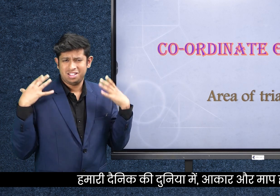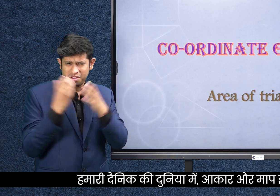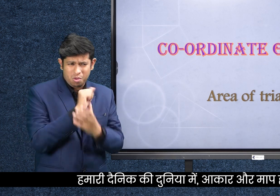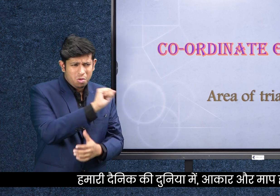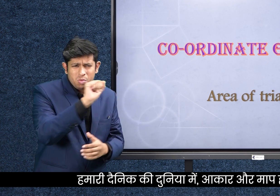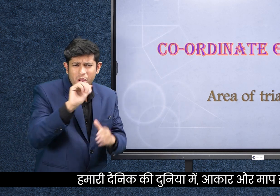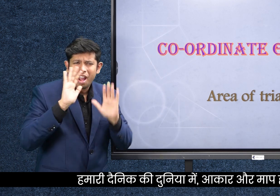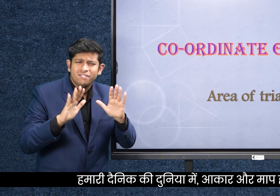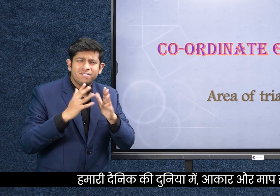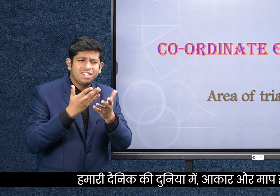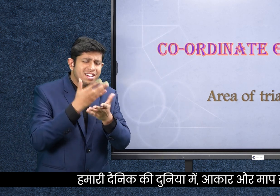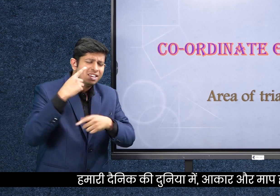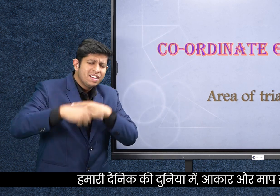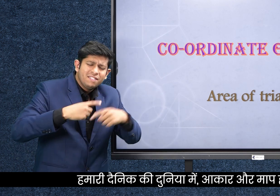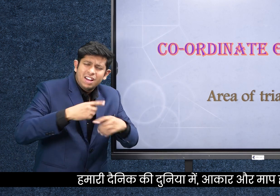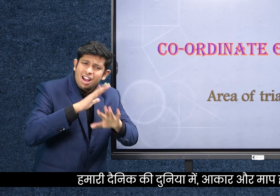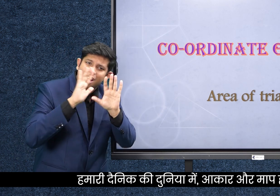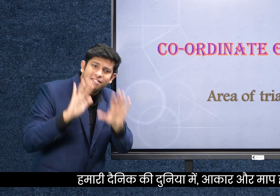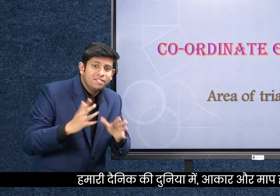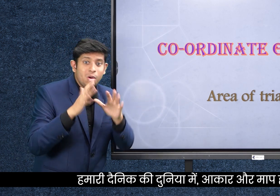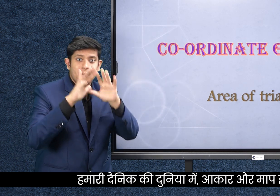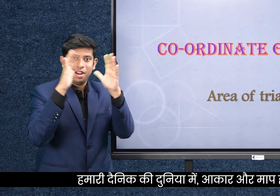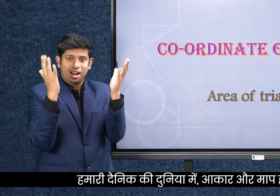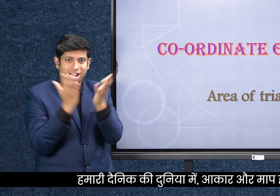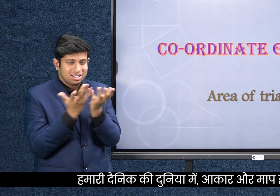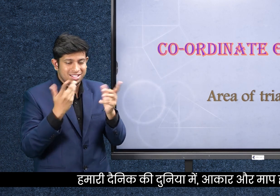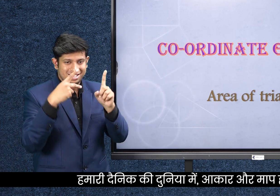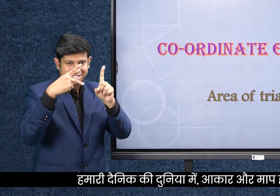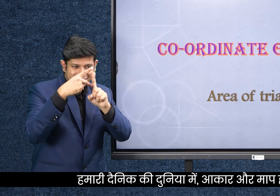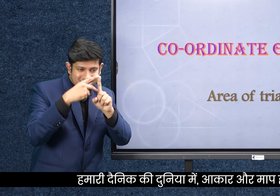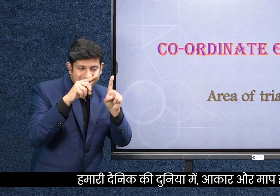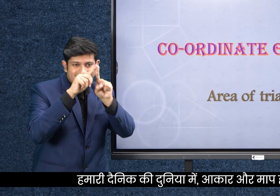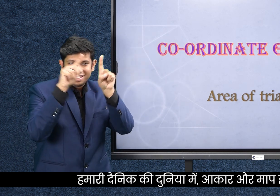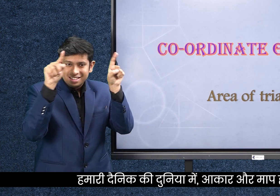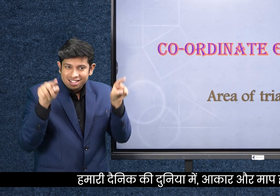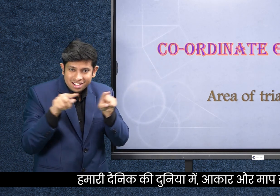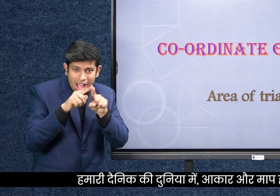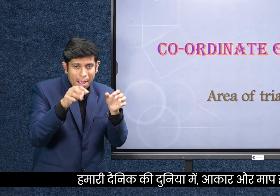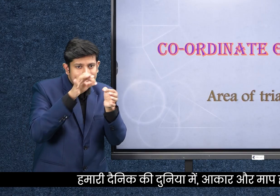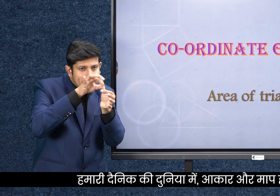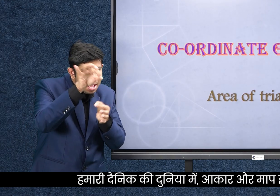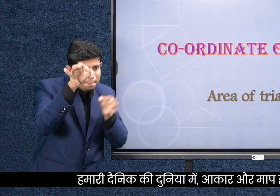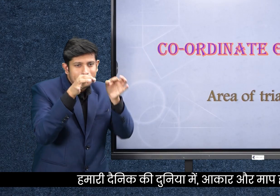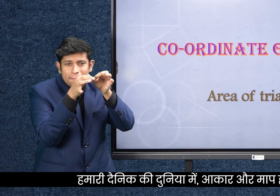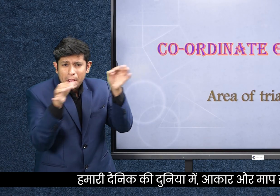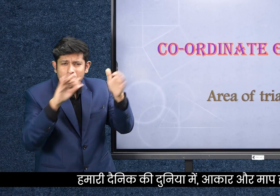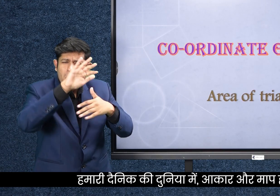हमारी दैनिक की दुनिया में आकार और माप हमारे चारों ओर है।